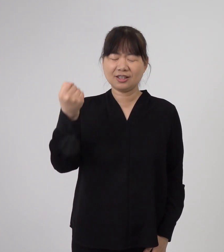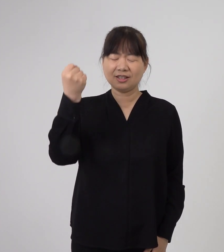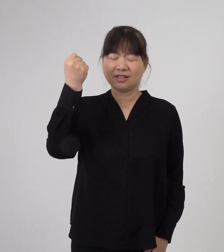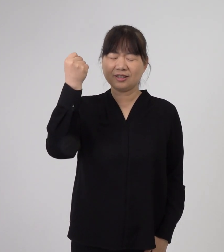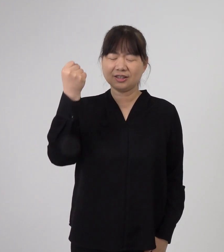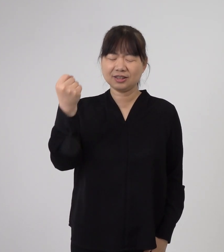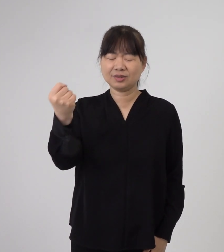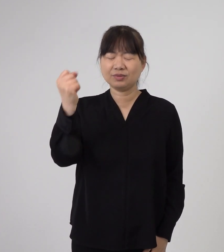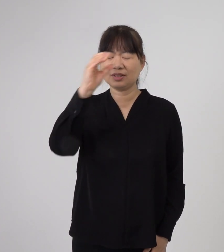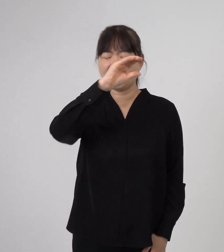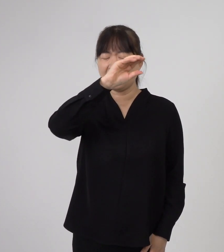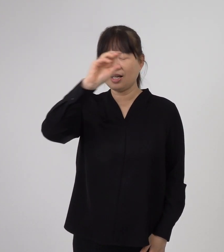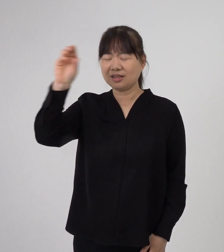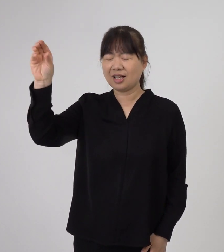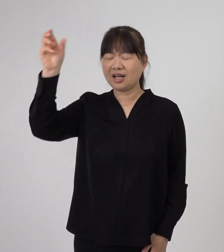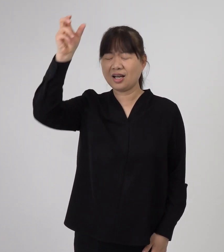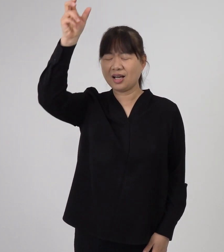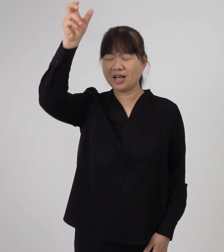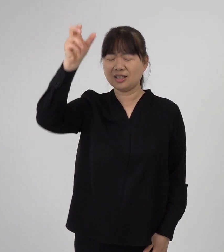것.